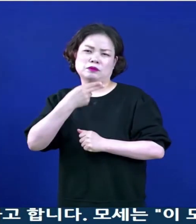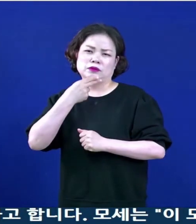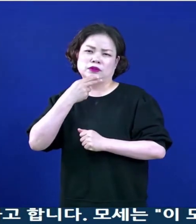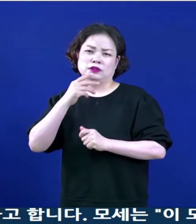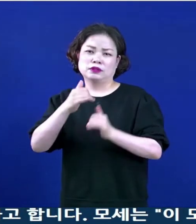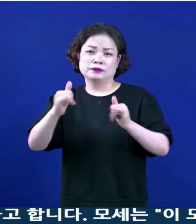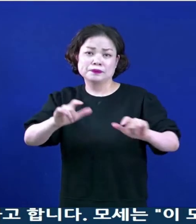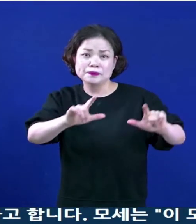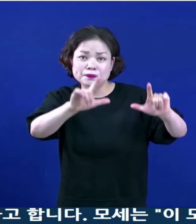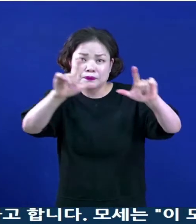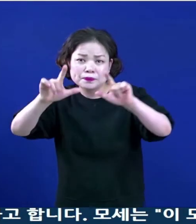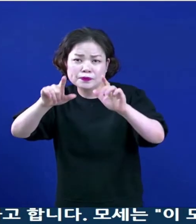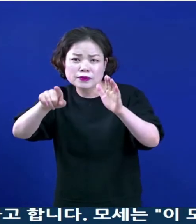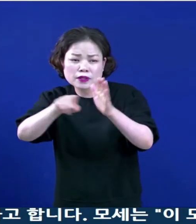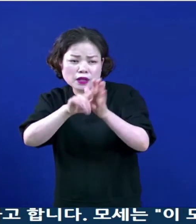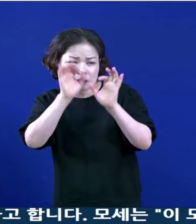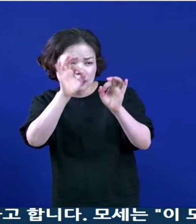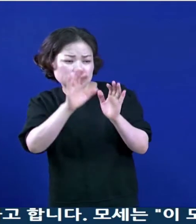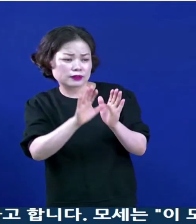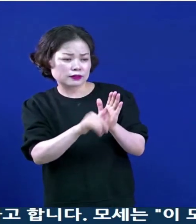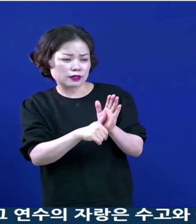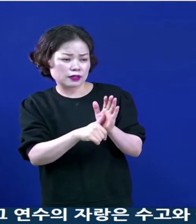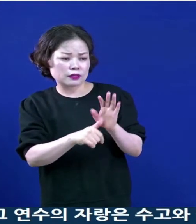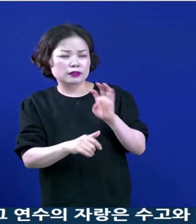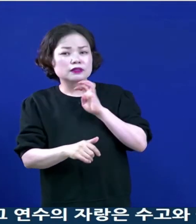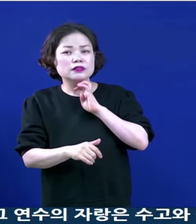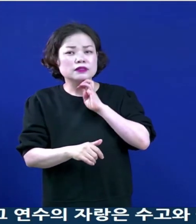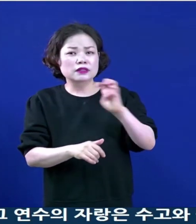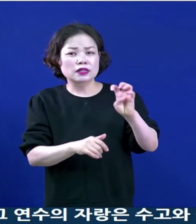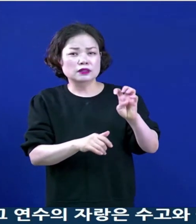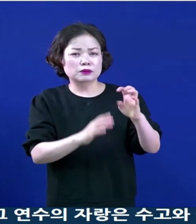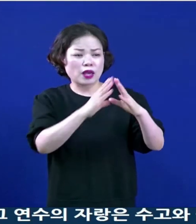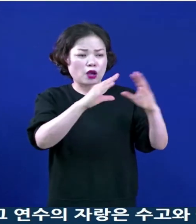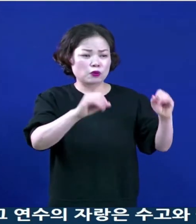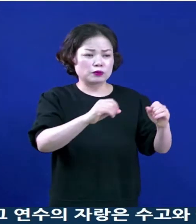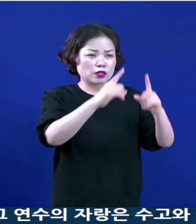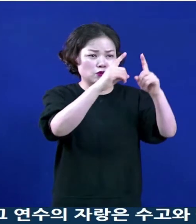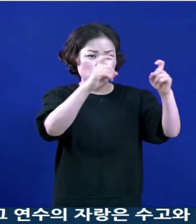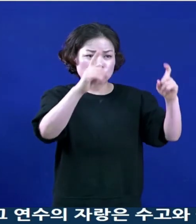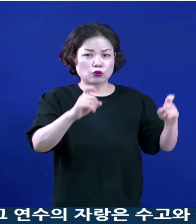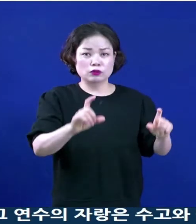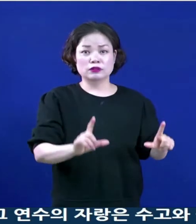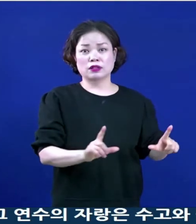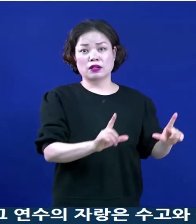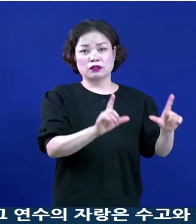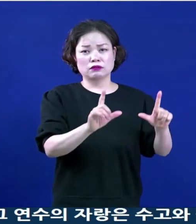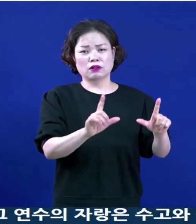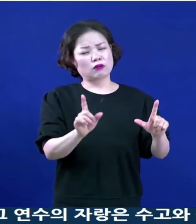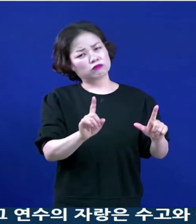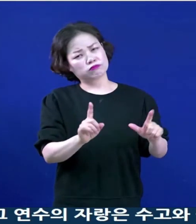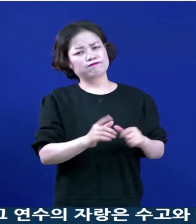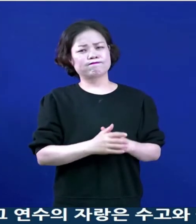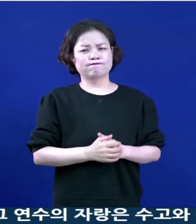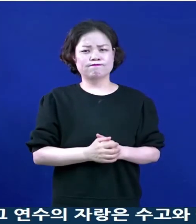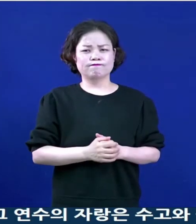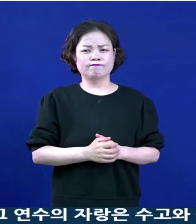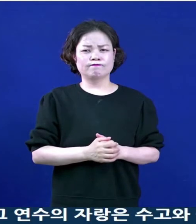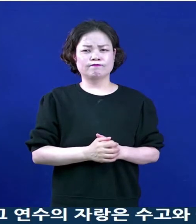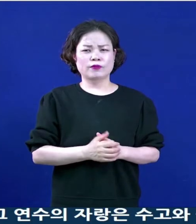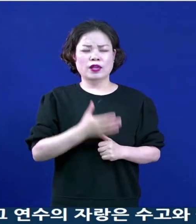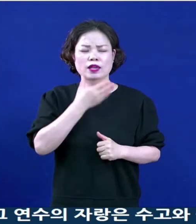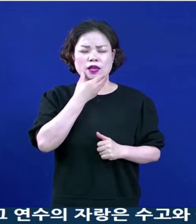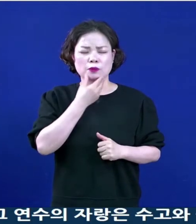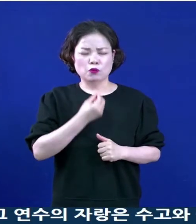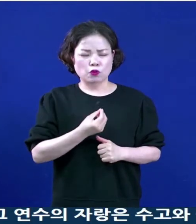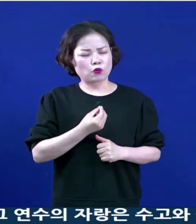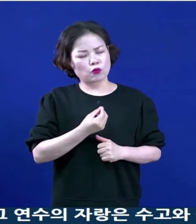했습니다. 신앙적인 눈으로 보면 40세까지 애굽에서의 궁정에서의 생활도 어떻게 보면 꼭